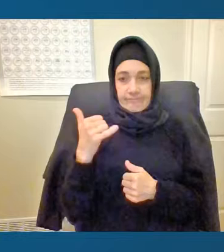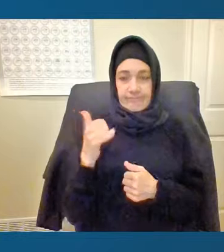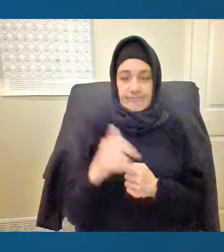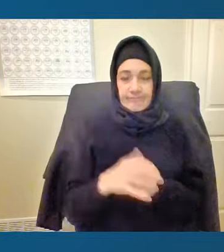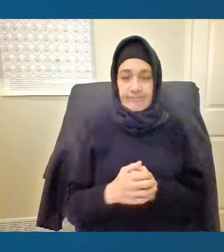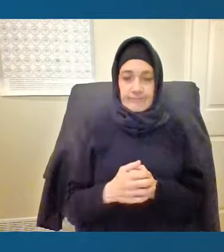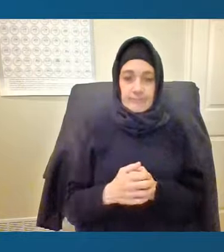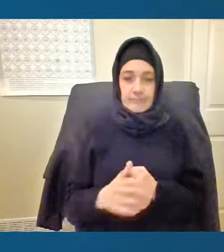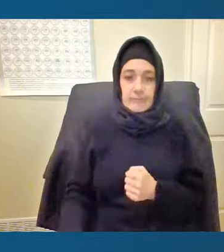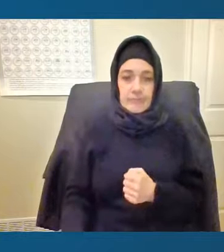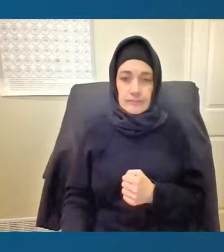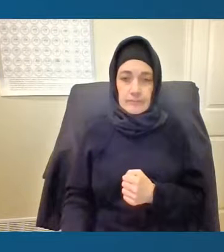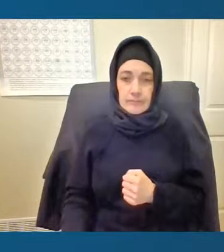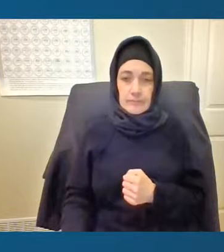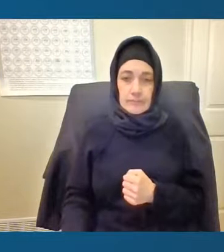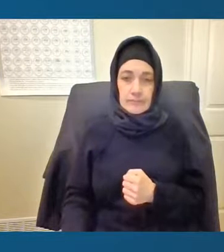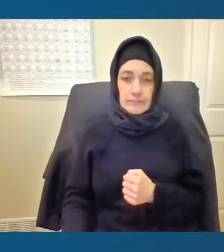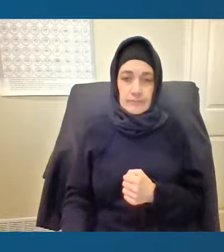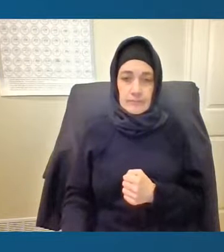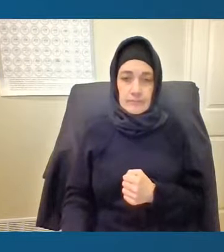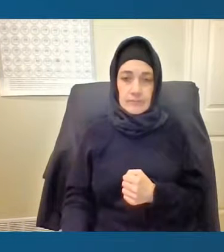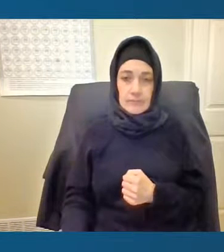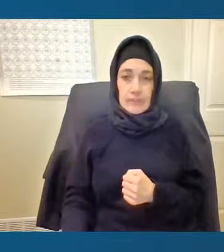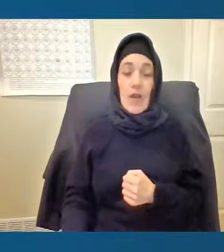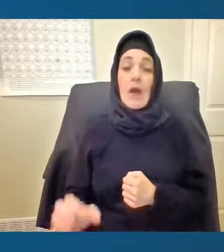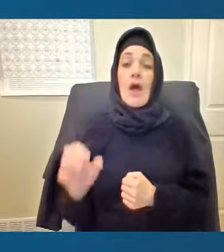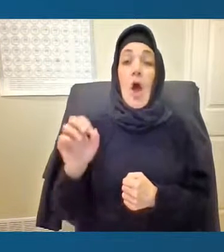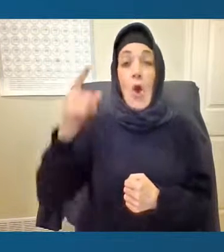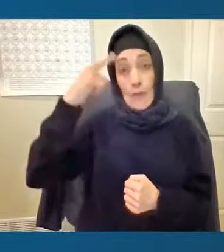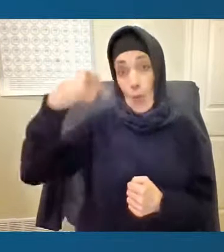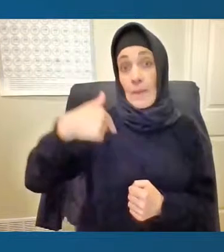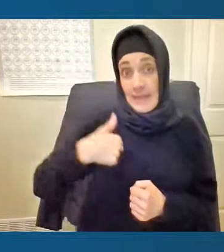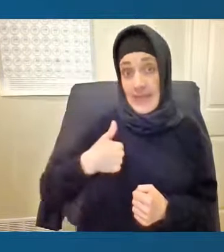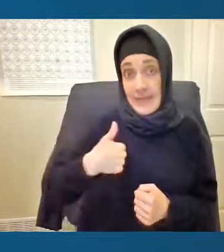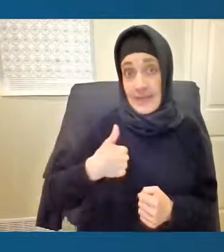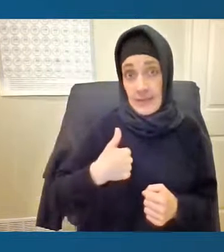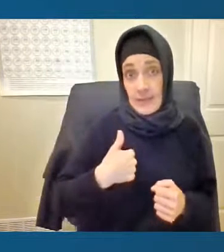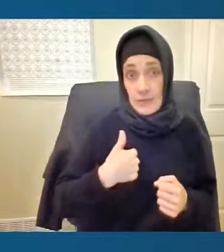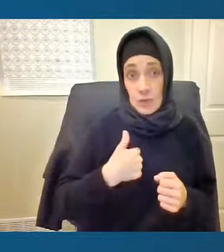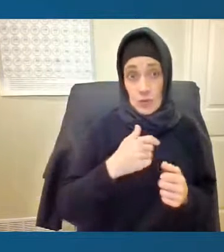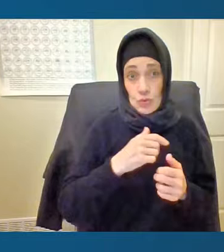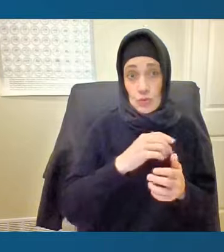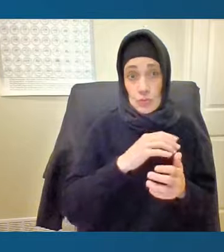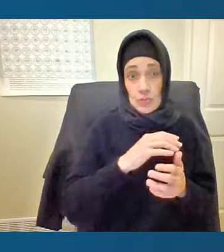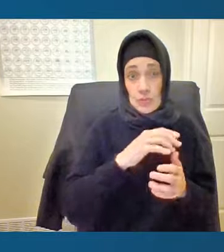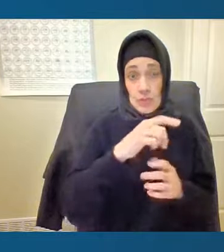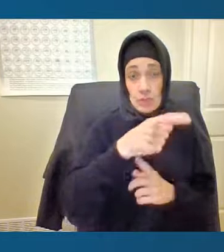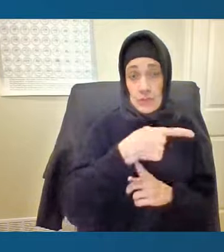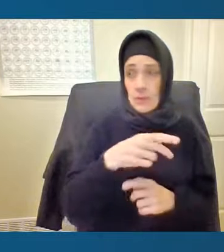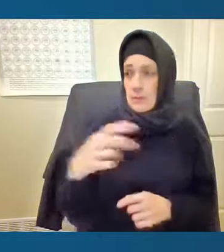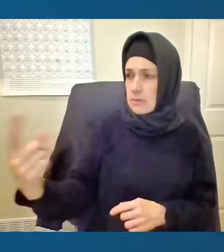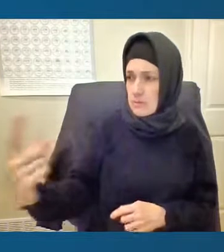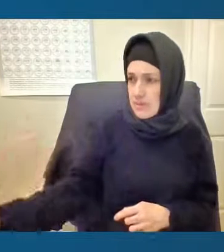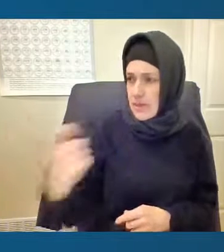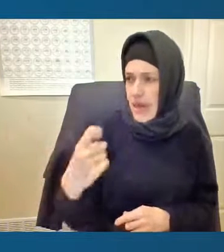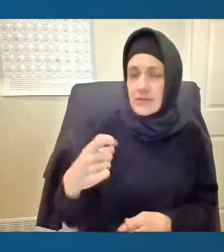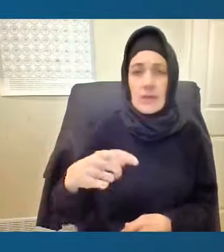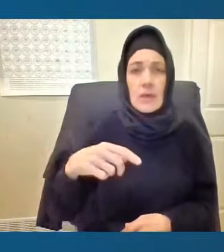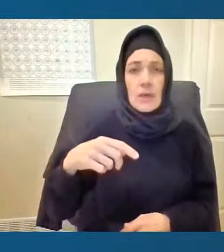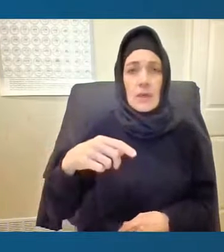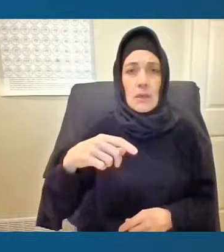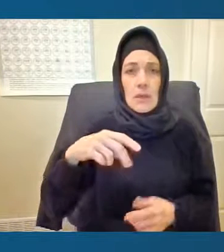فِي الْبَاطِلِ. For me to be the tail, you got it? Qadi is a leader, a judge. My bad,